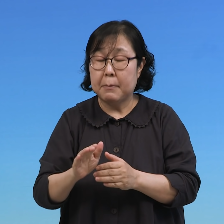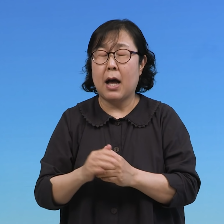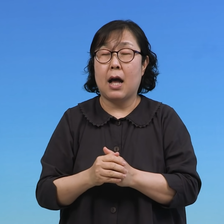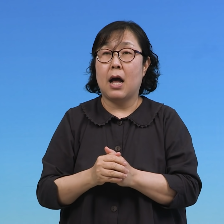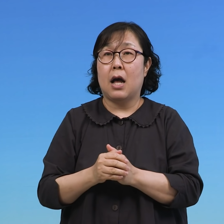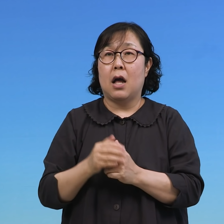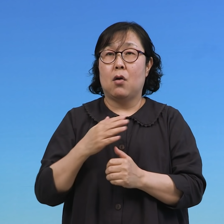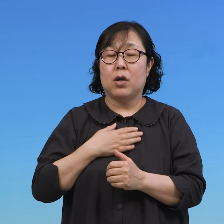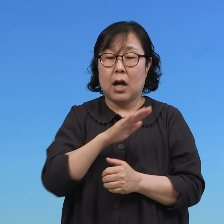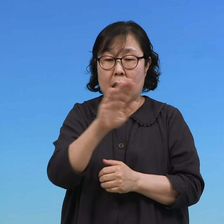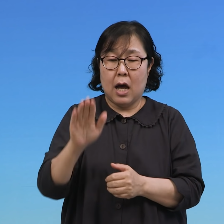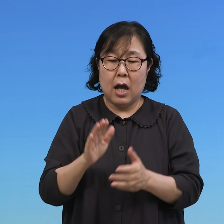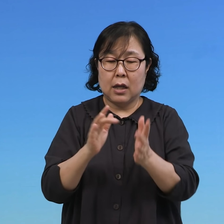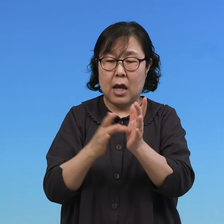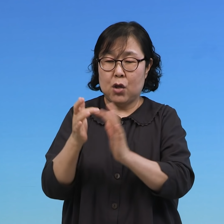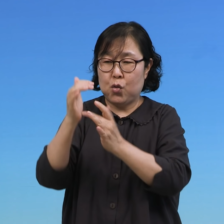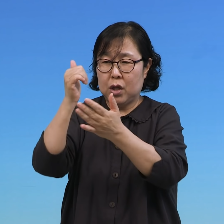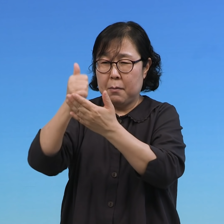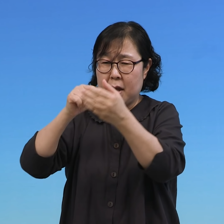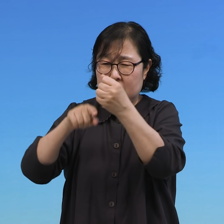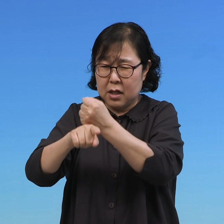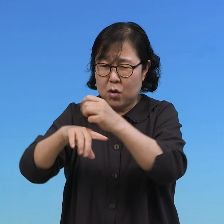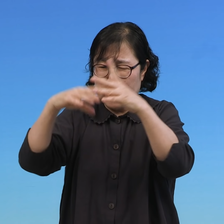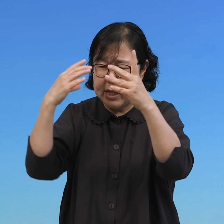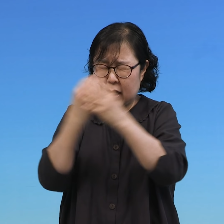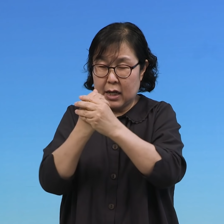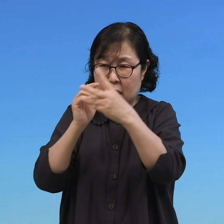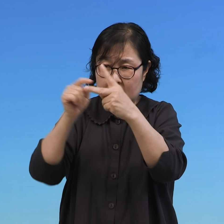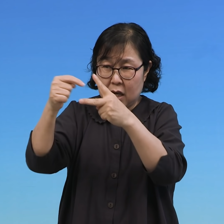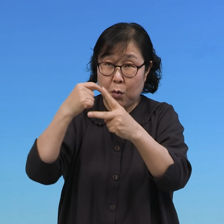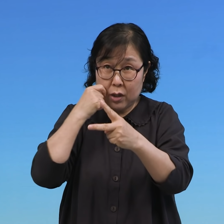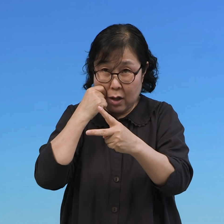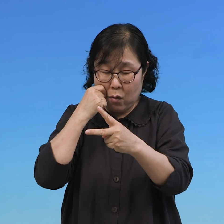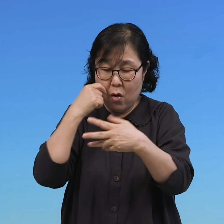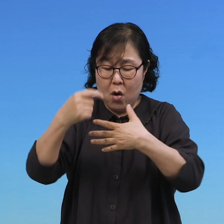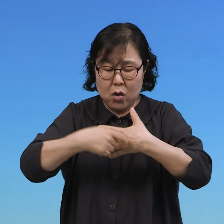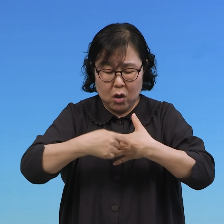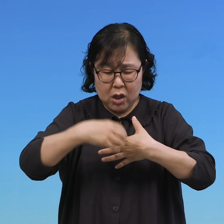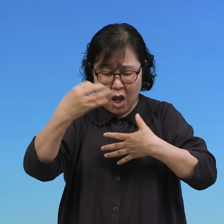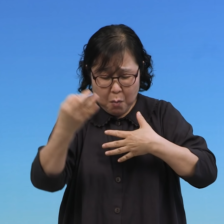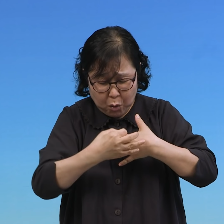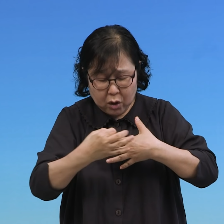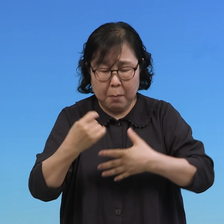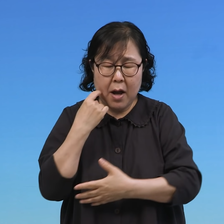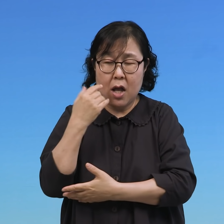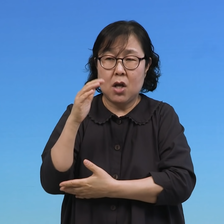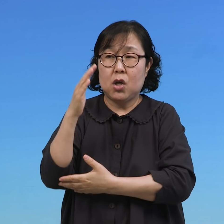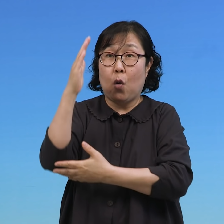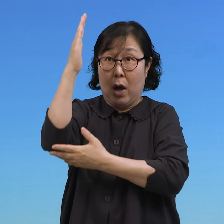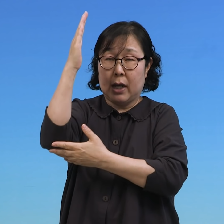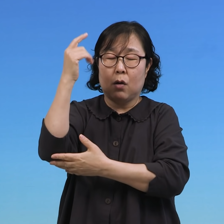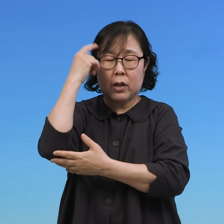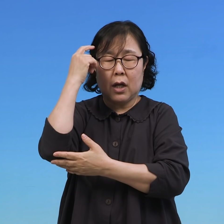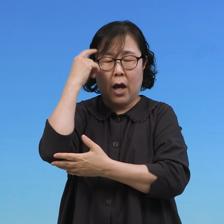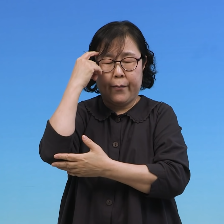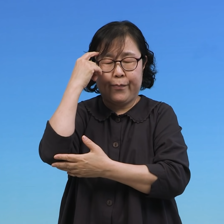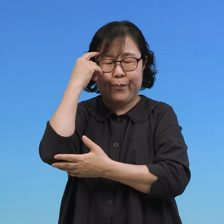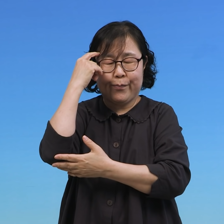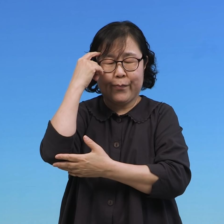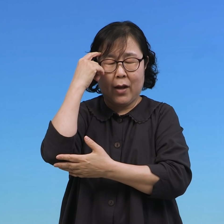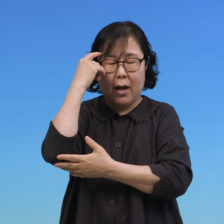이런 역설을 제대로 파악하지도 못하고 이해를 하지 못하고 자꾸 눈에 보이는 영광만이 영광이라고 그렇게 하고